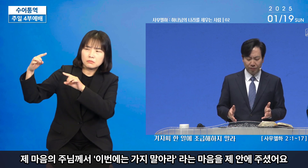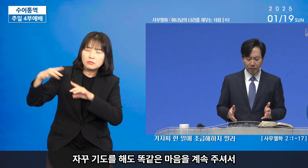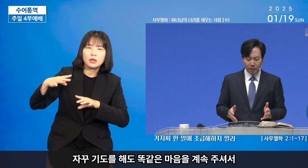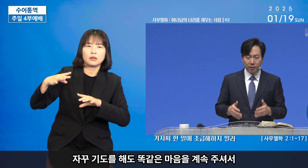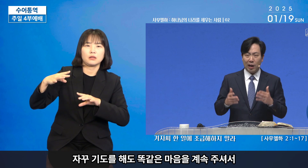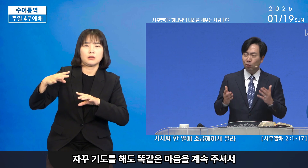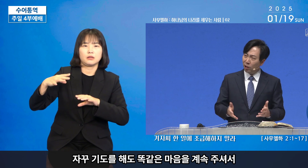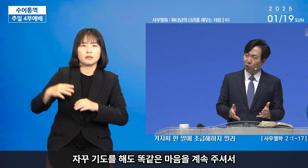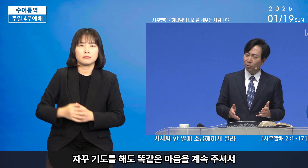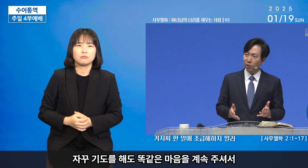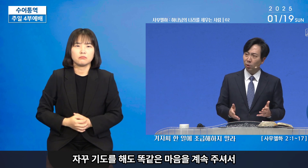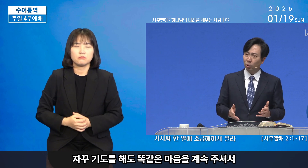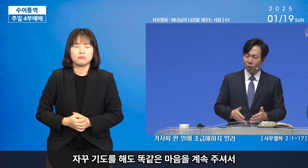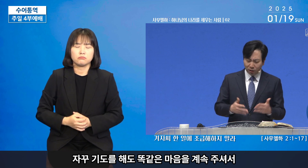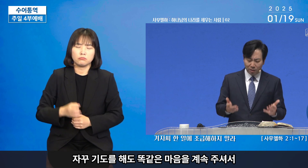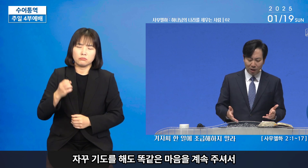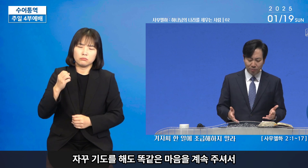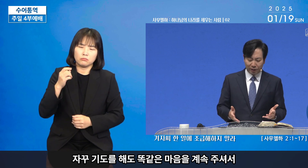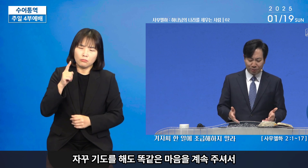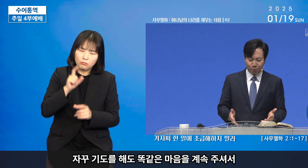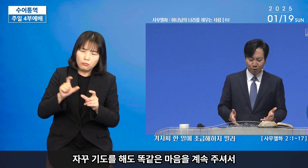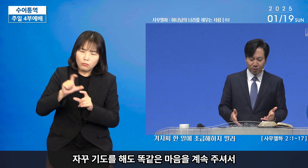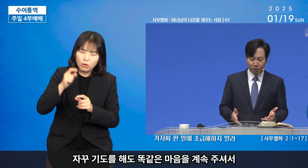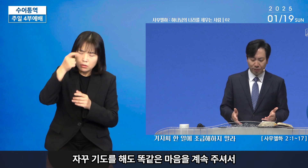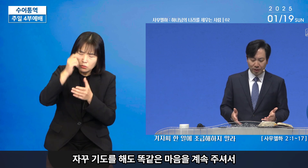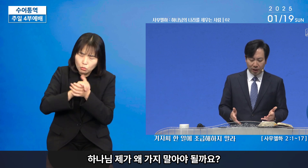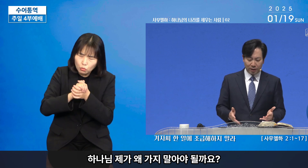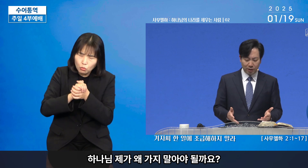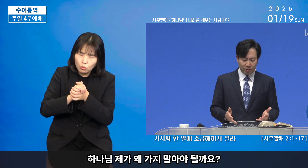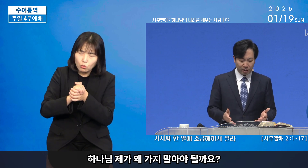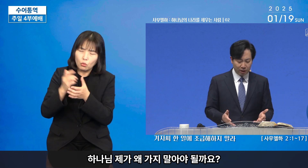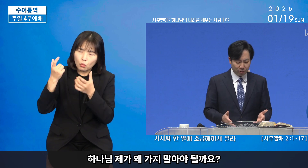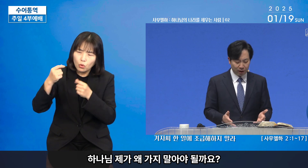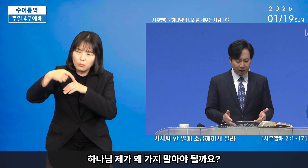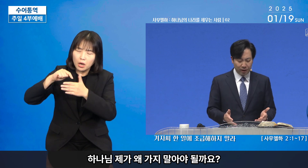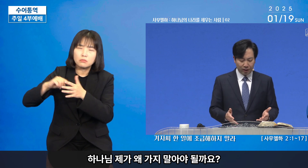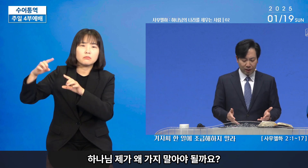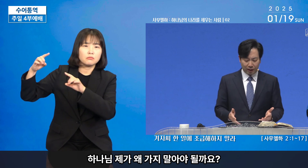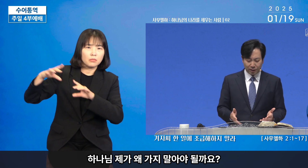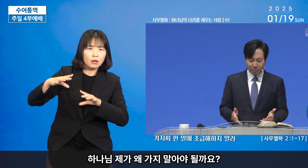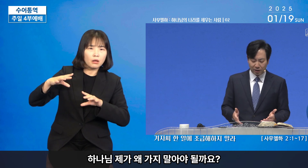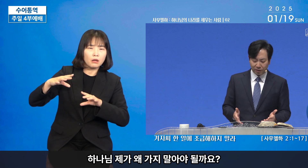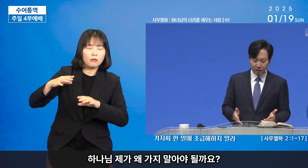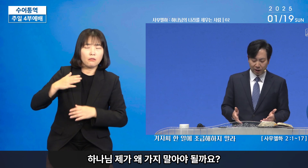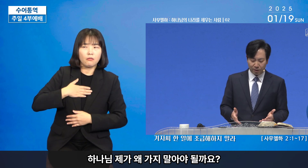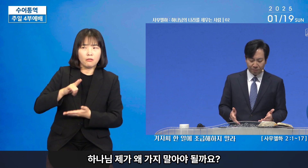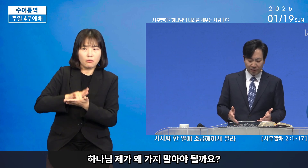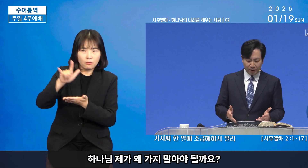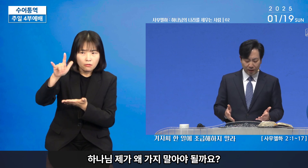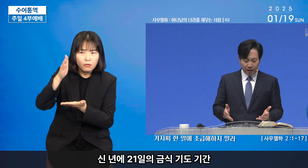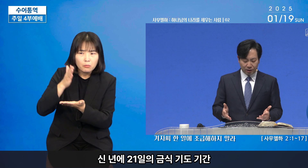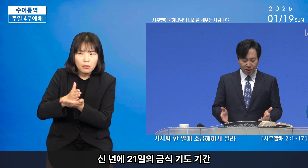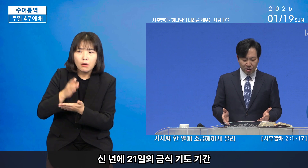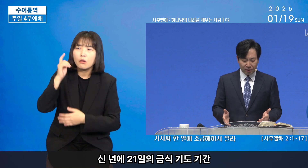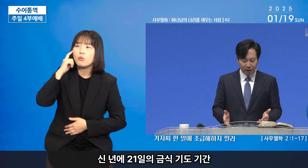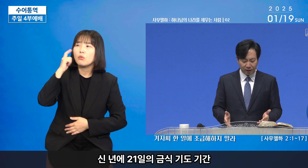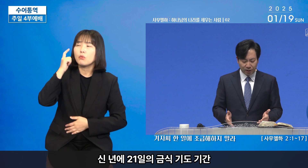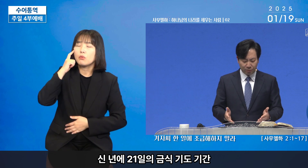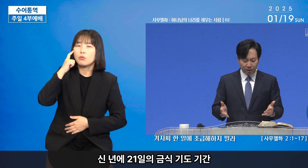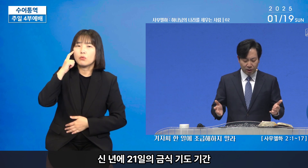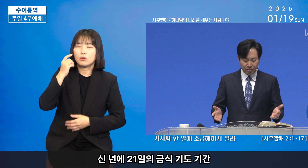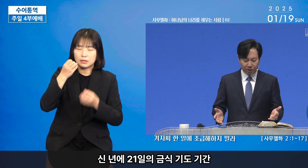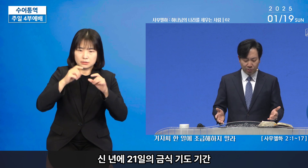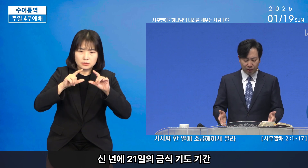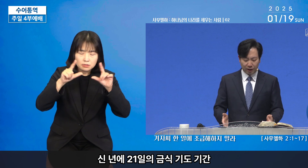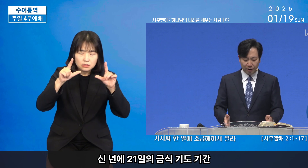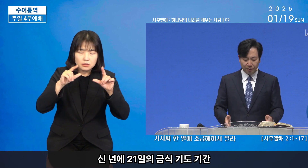주셨어요. 자꾸 기도를 해도 똑같은 마음을 계속 주셔서, 하나님, 제가 왜 가지 말아야 될까요? 신년에